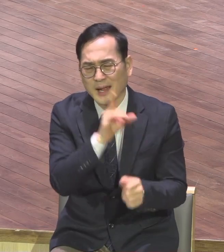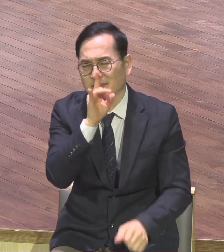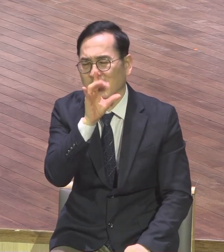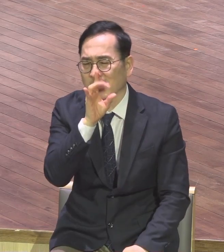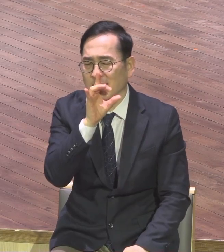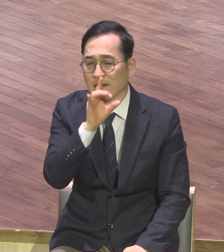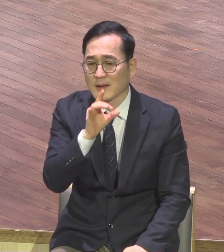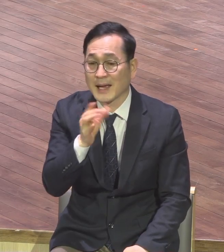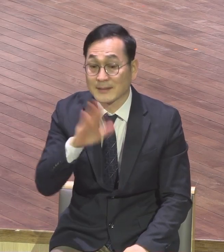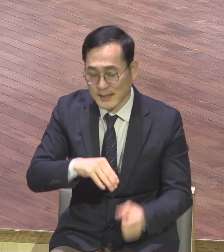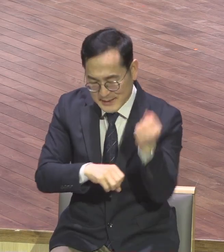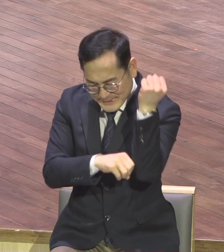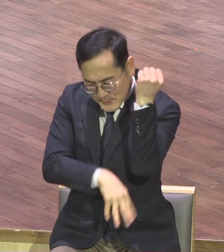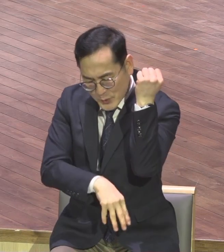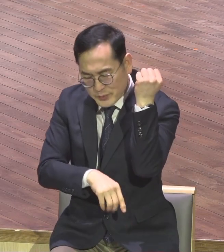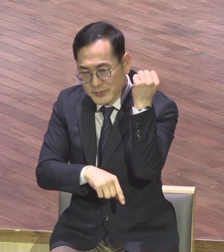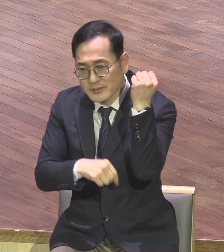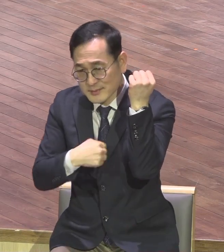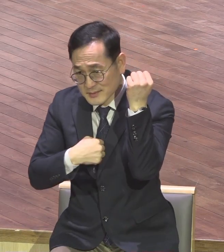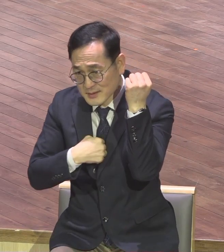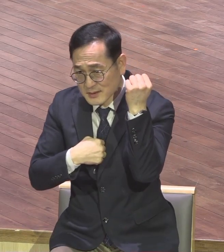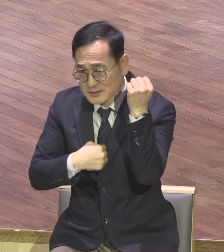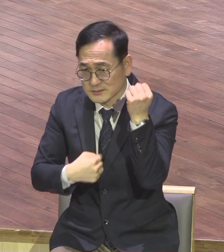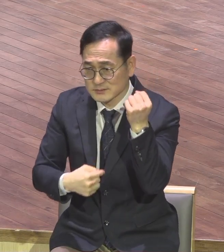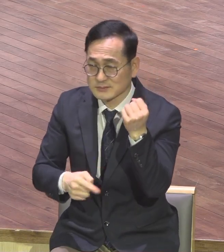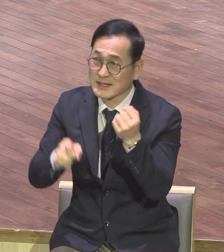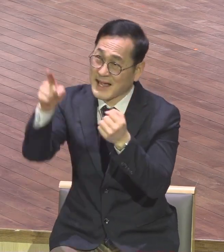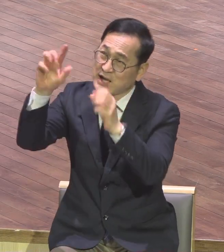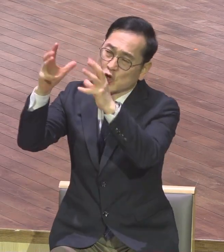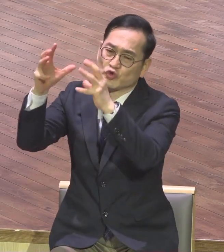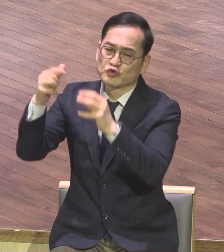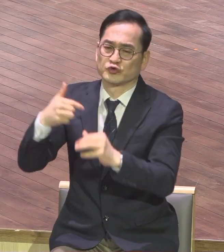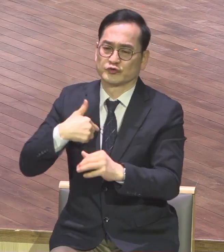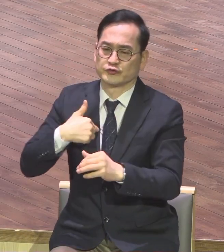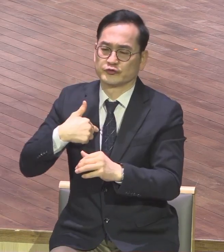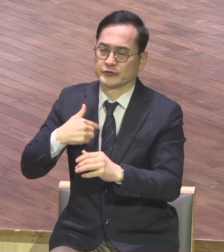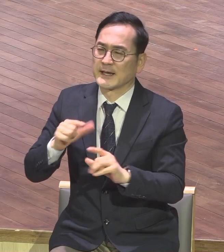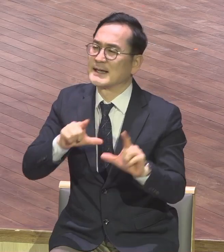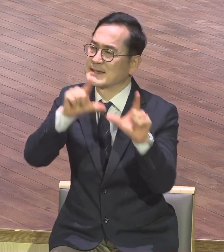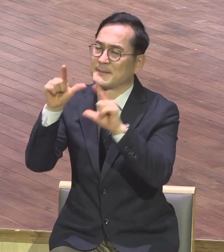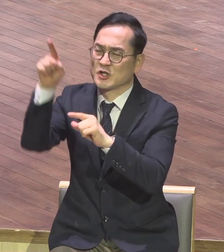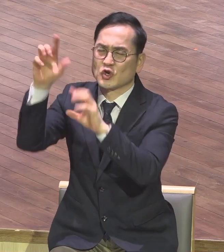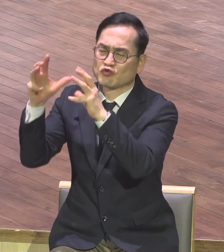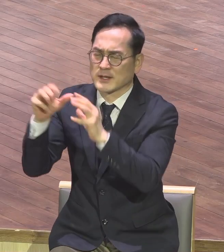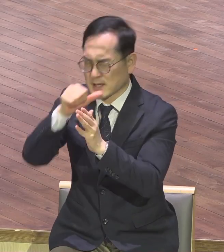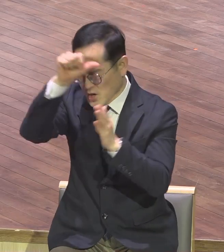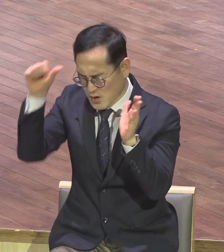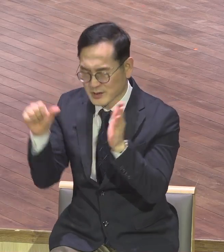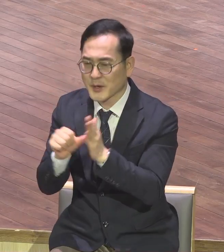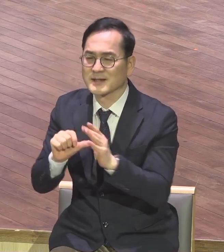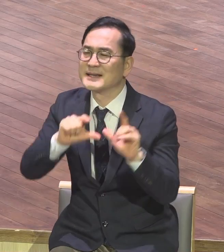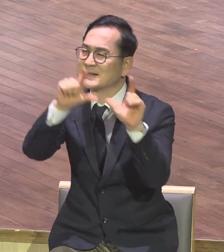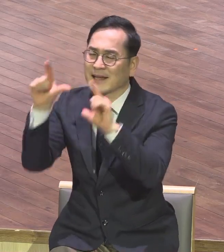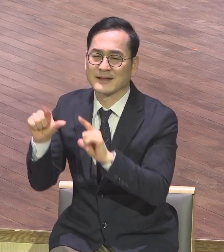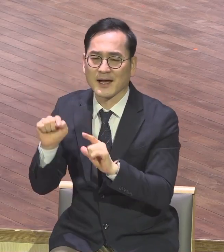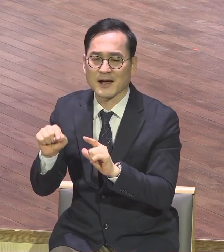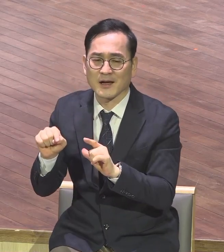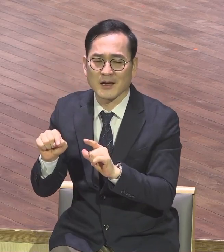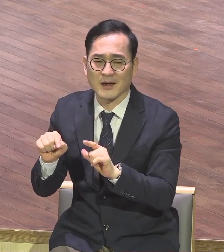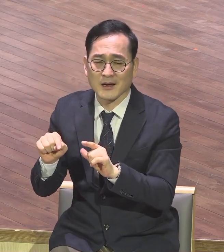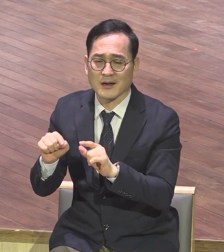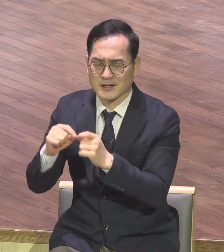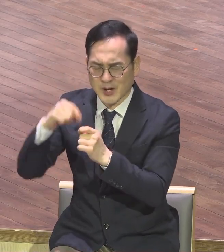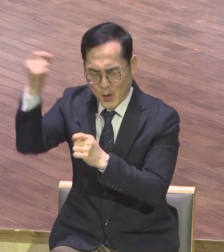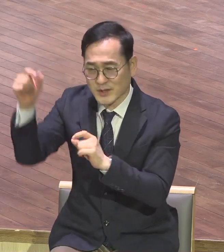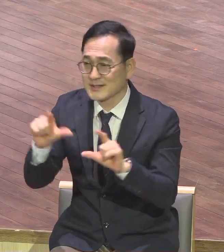나는 하나님의 나라, 천국이 나의 배경이다. 사도 바울의 오늘 본문을 통해서 이 사실을